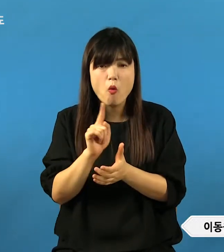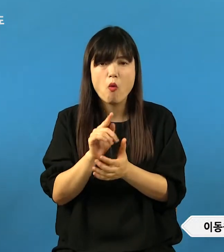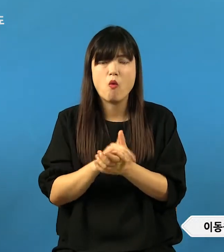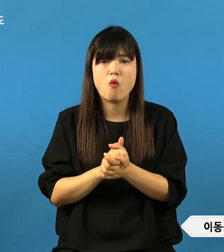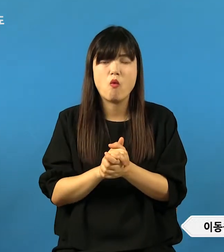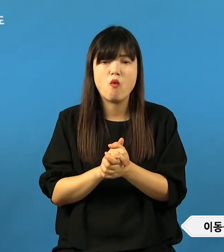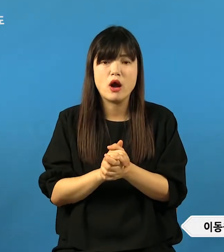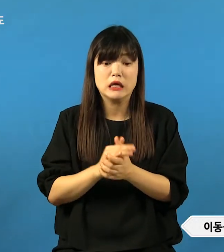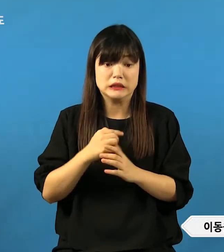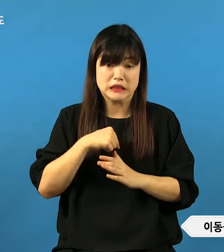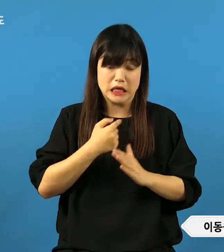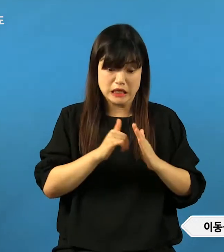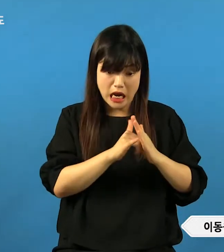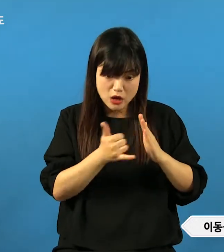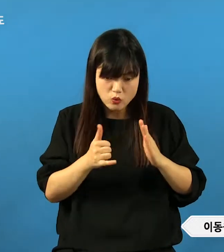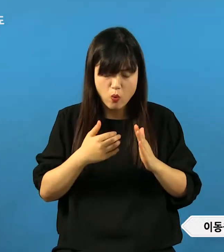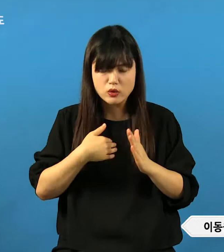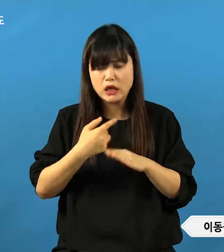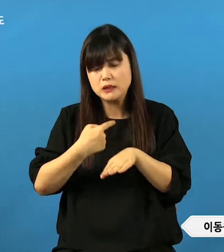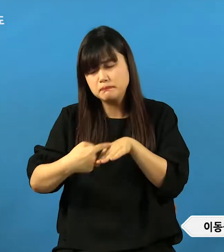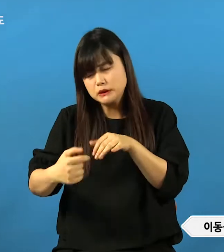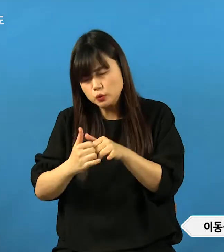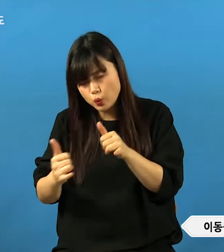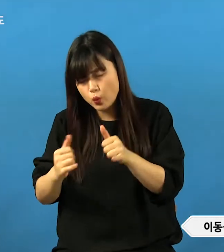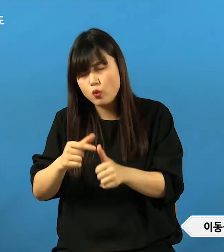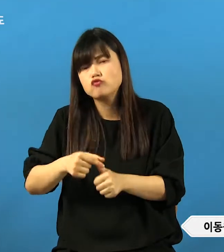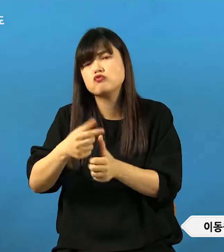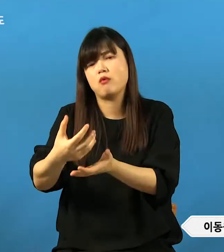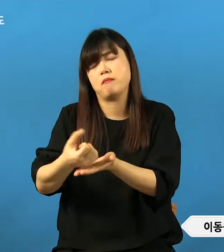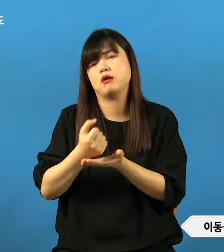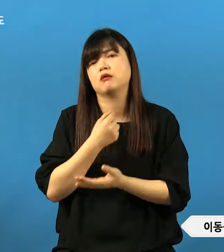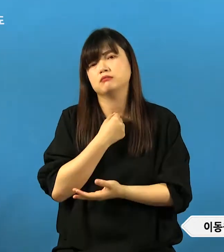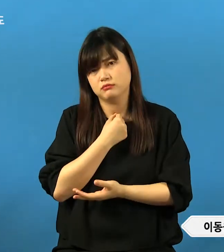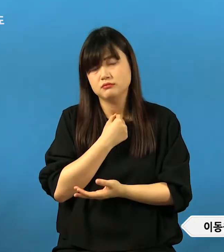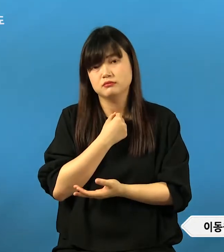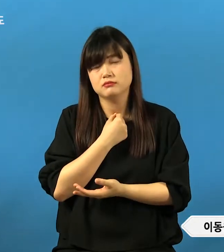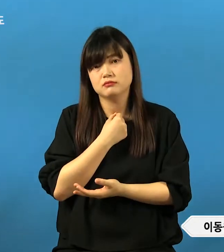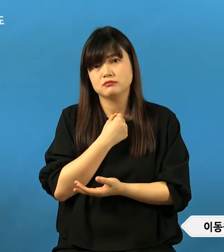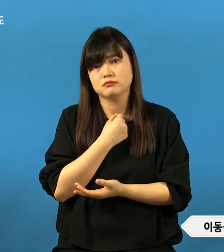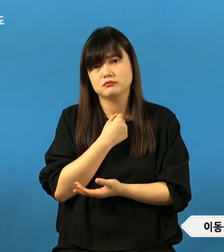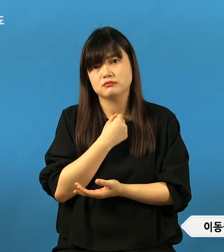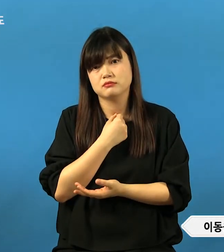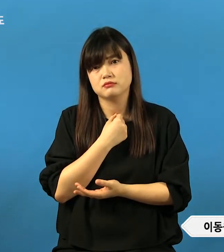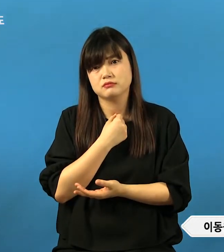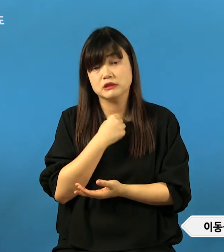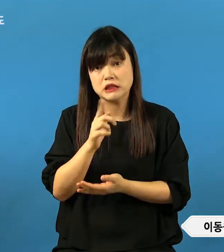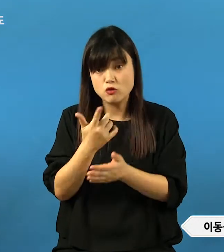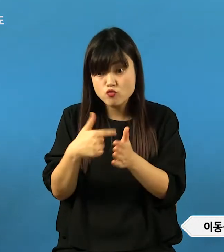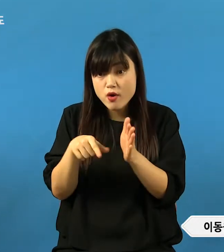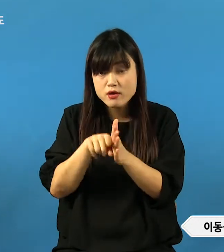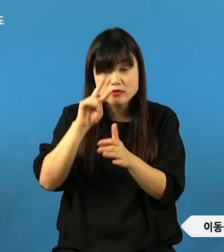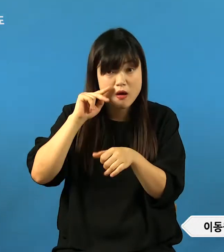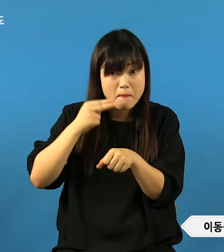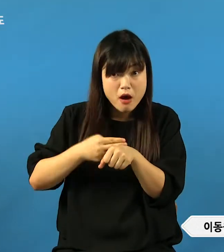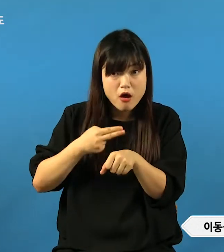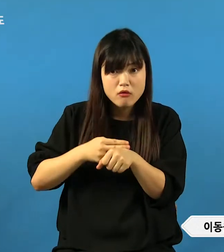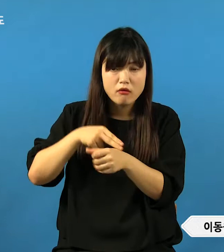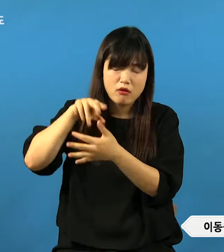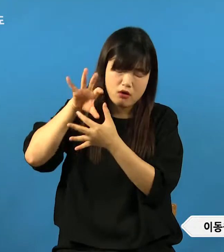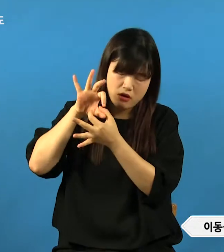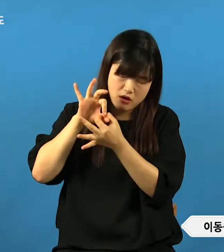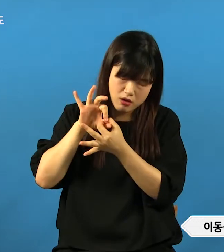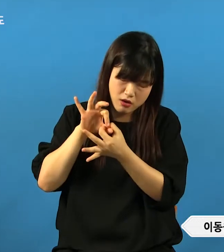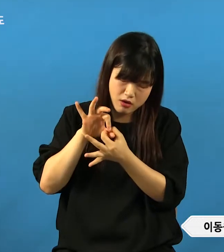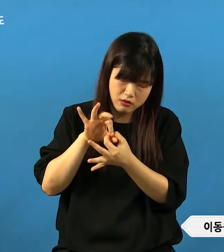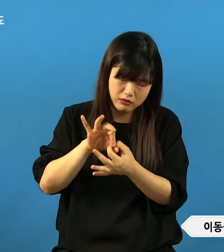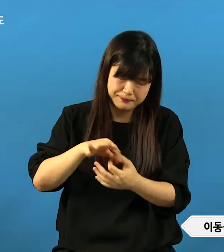자기 가족이 그리고 자기 민족이 구원을 얻는 것이었습니다. 그것을 위해서 바울은